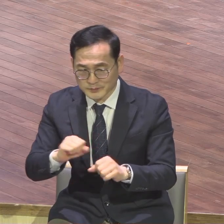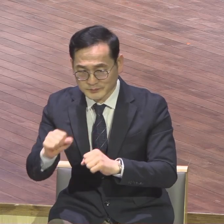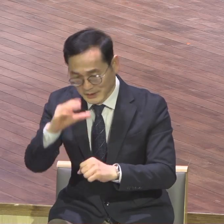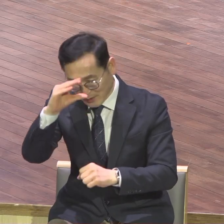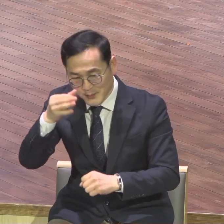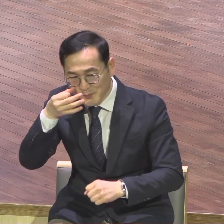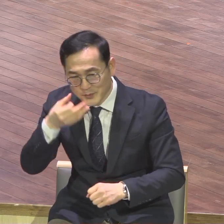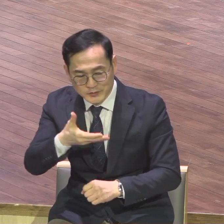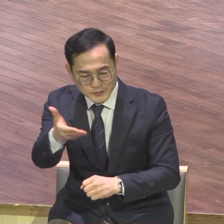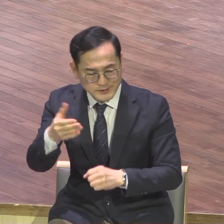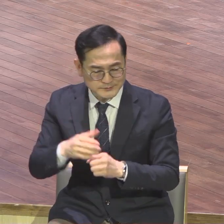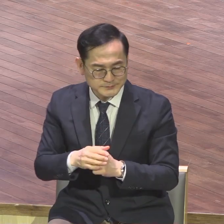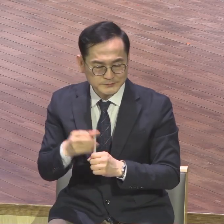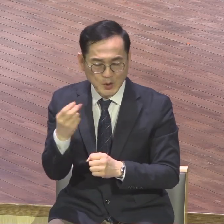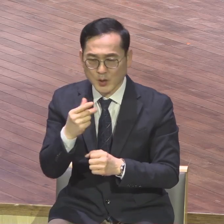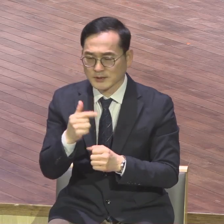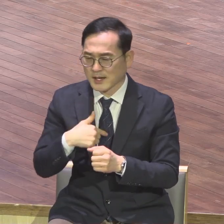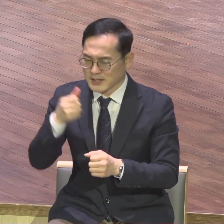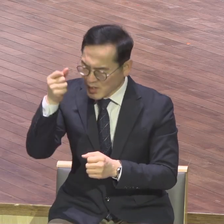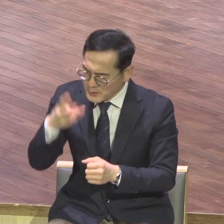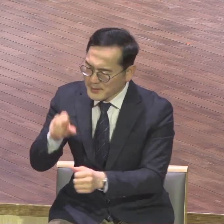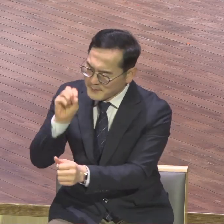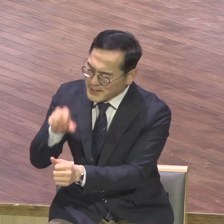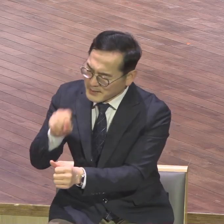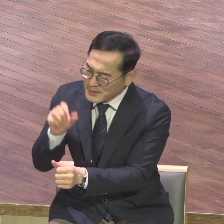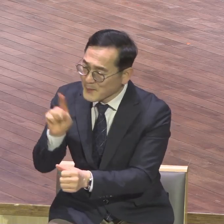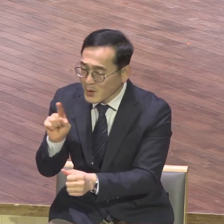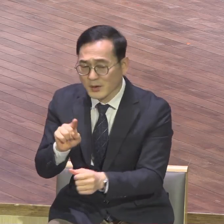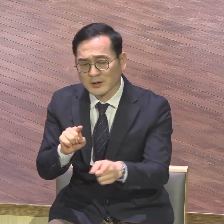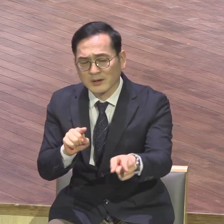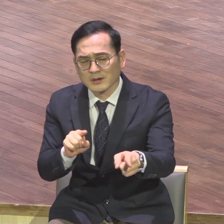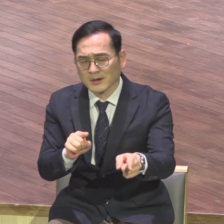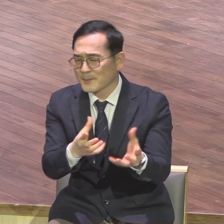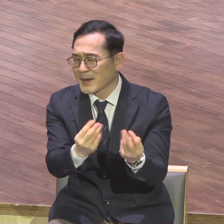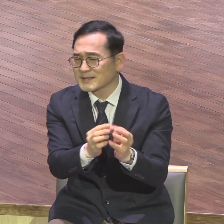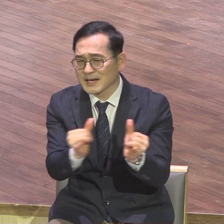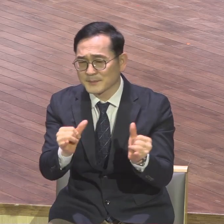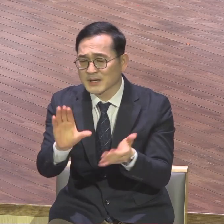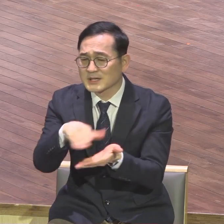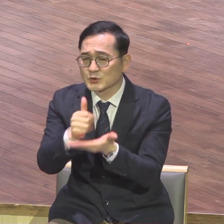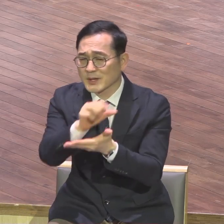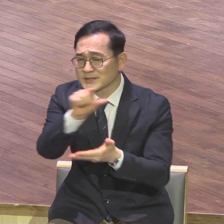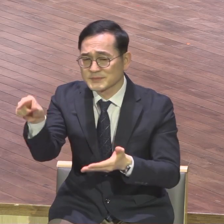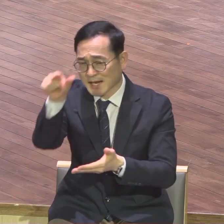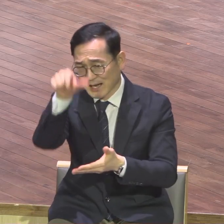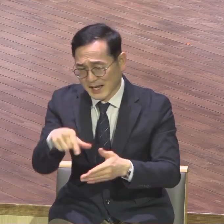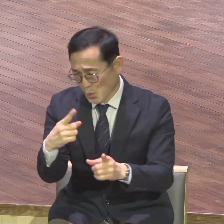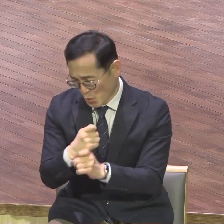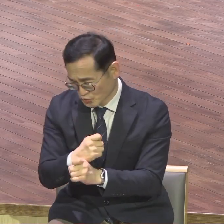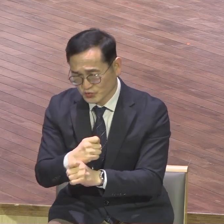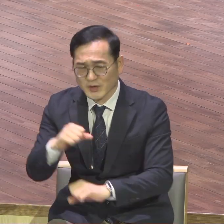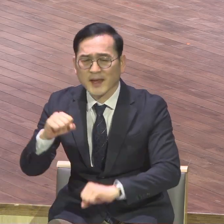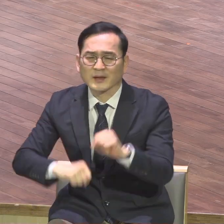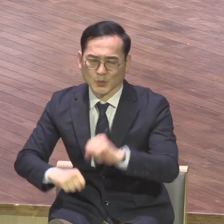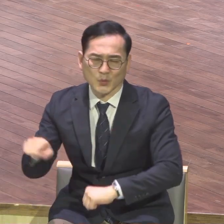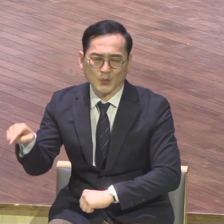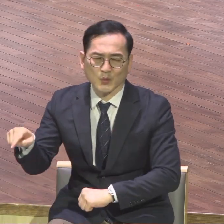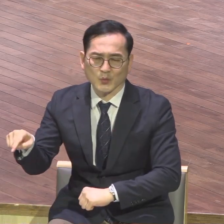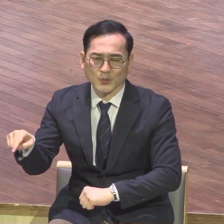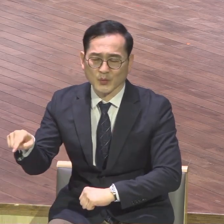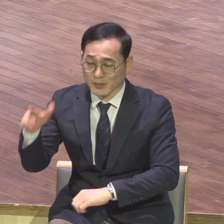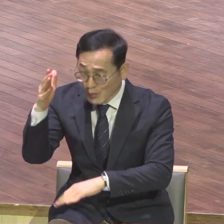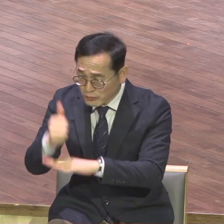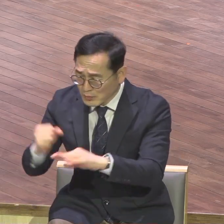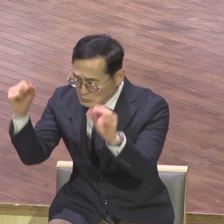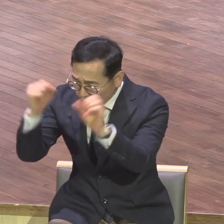말하였거니와 이제도 눈물을 흘리며 말하노니 여러 사람들이 그리스도의 십자가의 원수로 행하느니라. 그들의 마침은